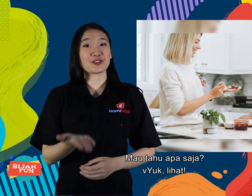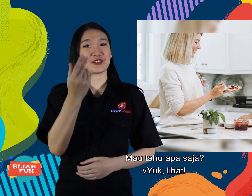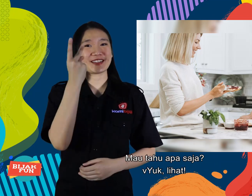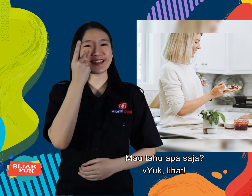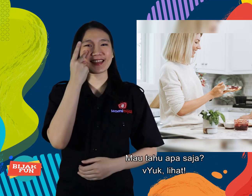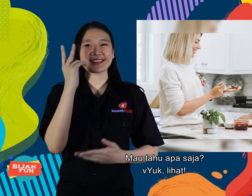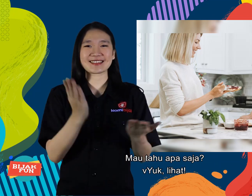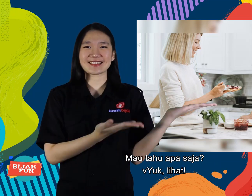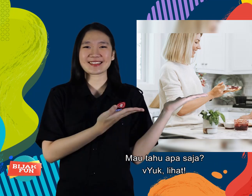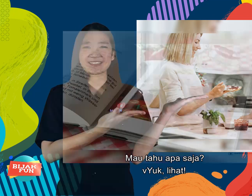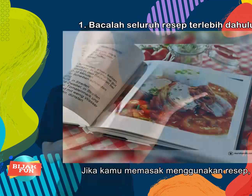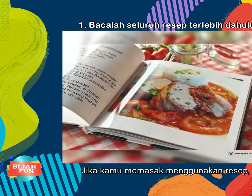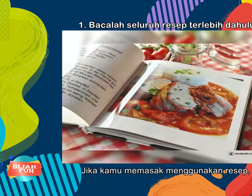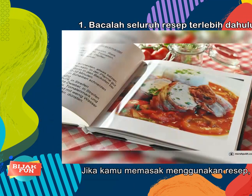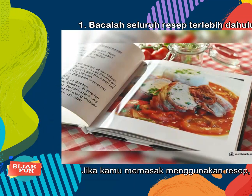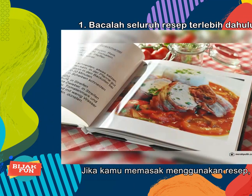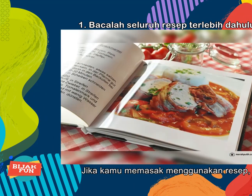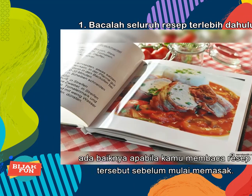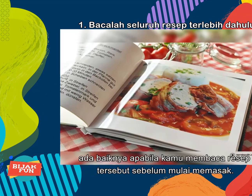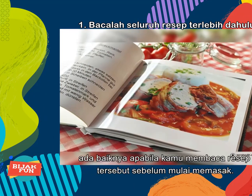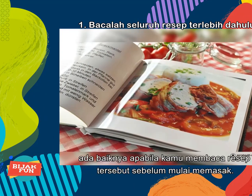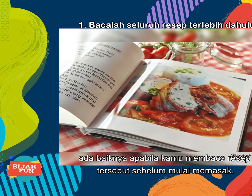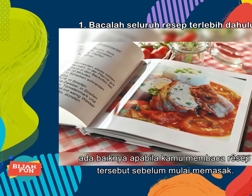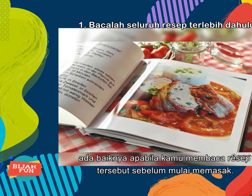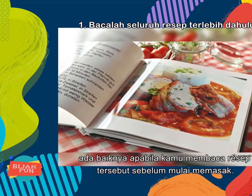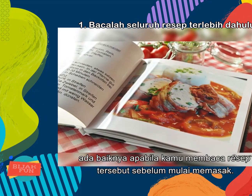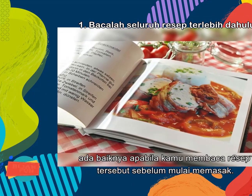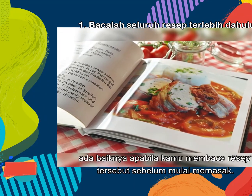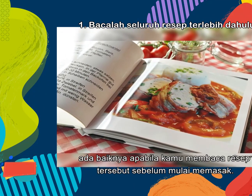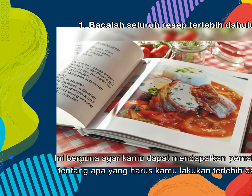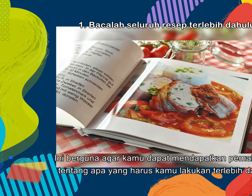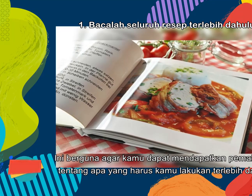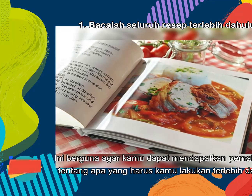Mau tahu apa saja? Yuk lihat. Bacalah seluruh resep terlebih dahulu.